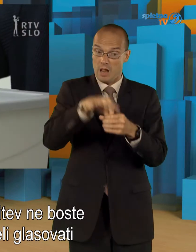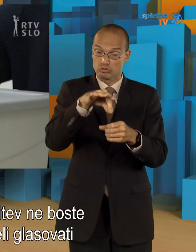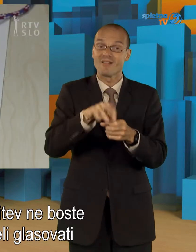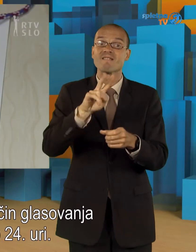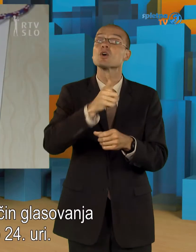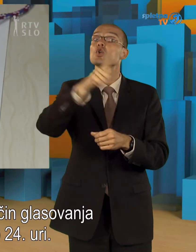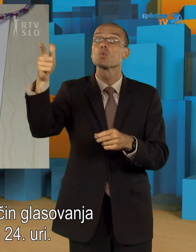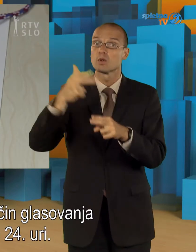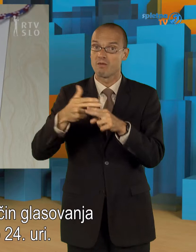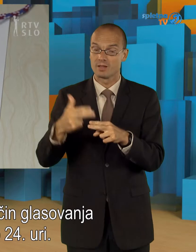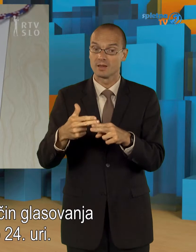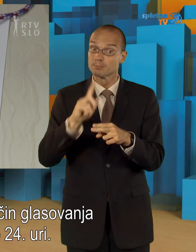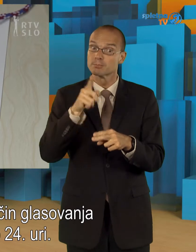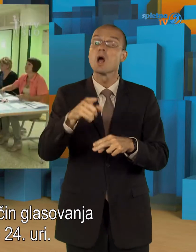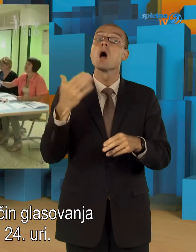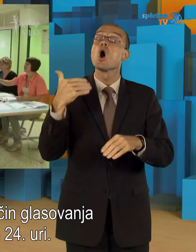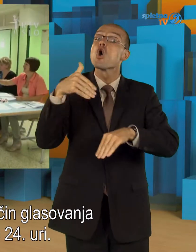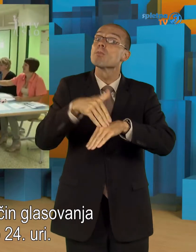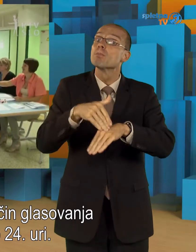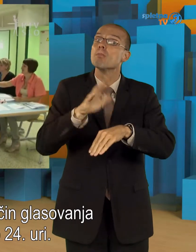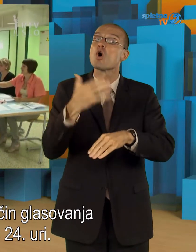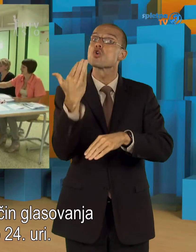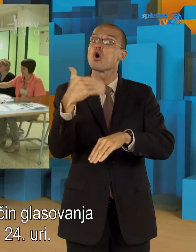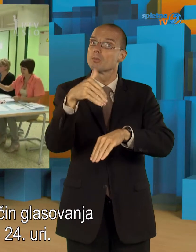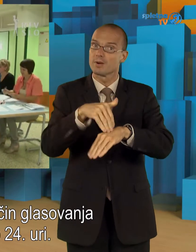potekel 12.6. ob 24. uri.